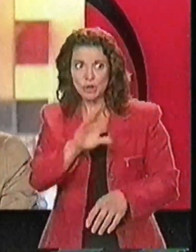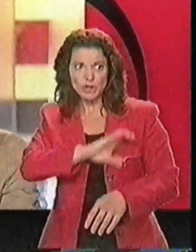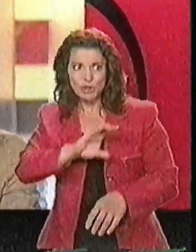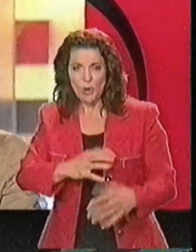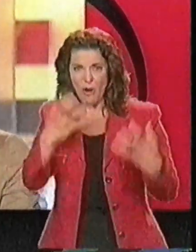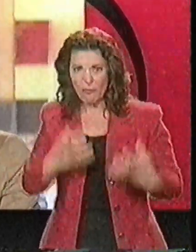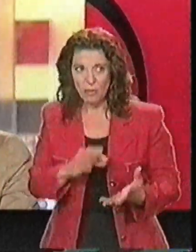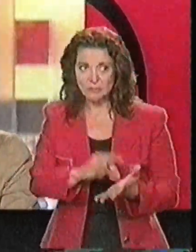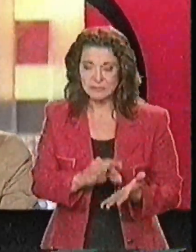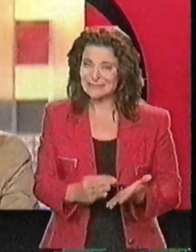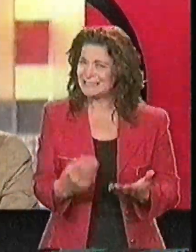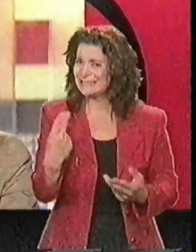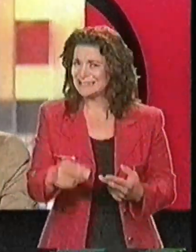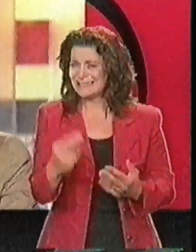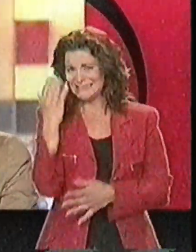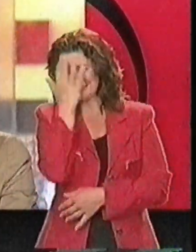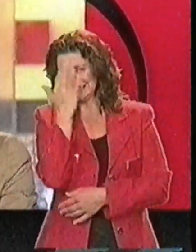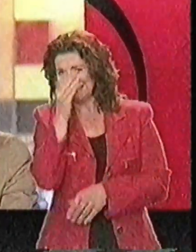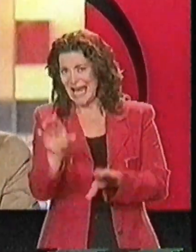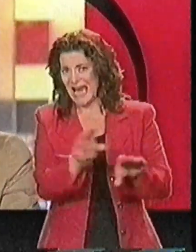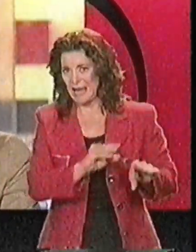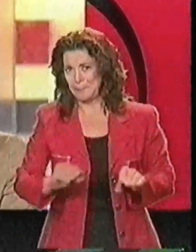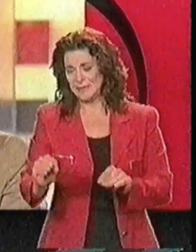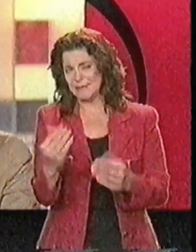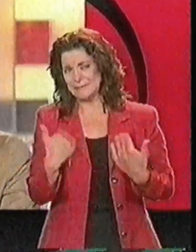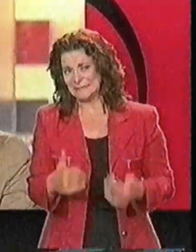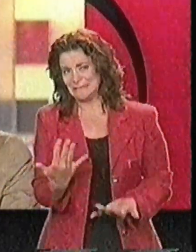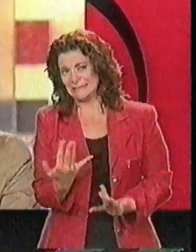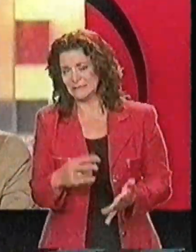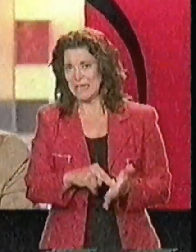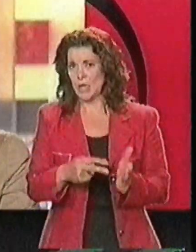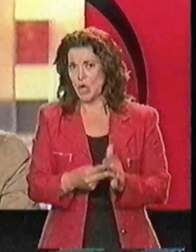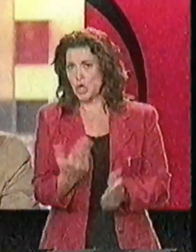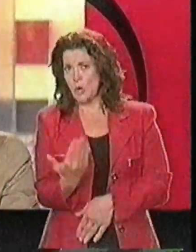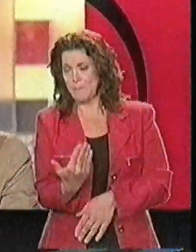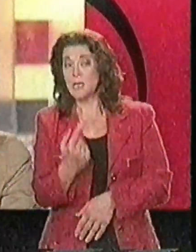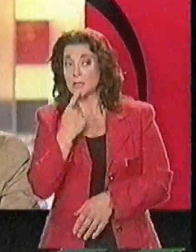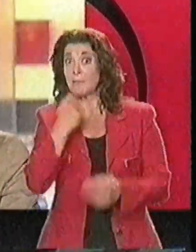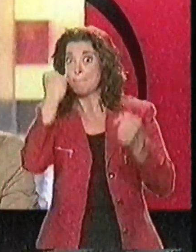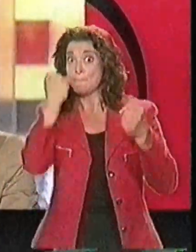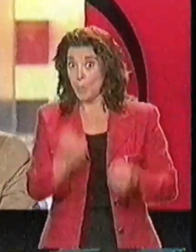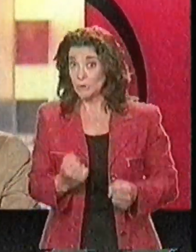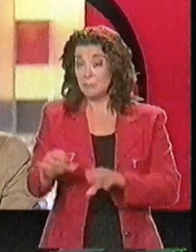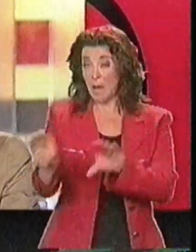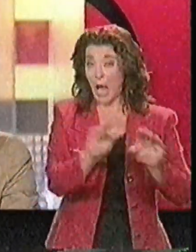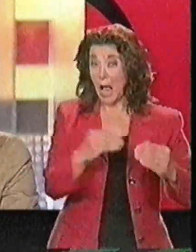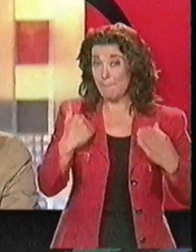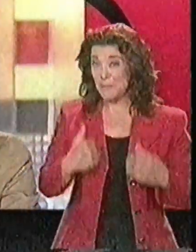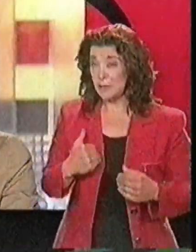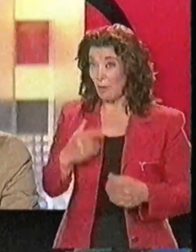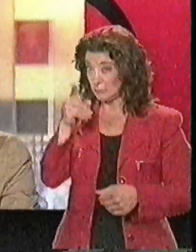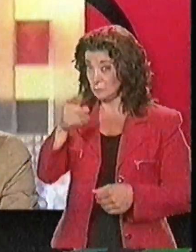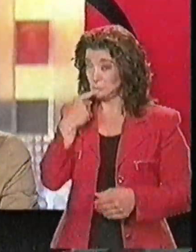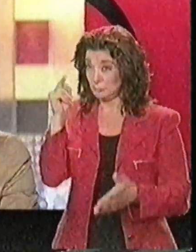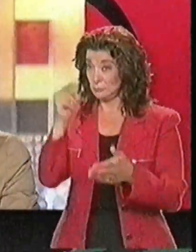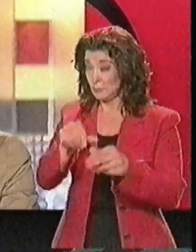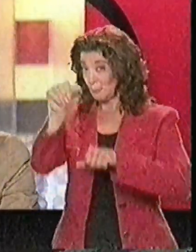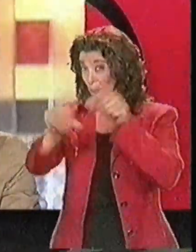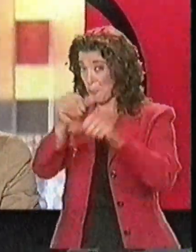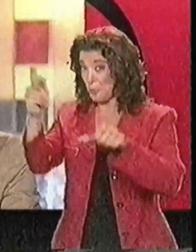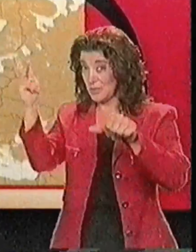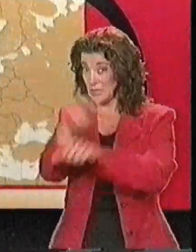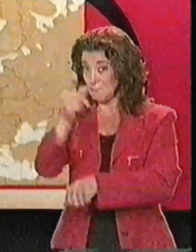surtout préoccupés par leur situation économique et l'on s'attend demain à un vote sanction de la politique menée par le chancelier